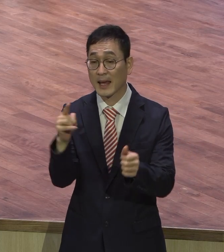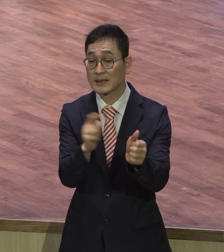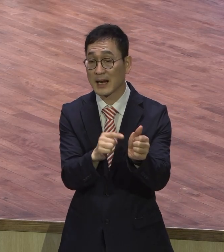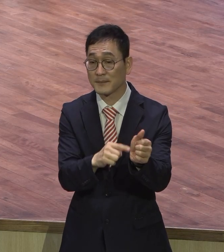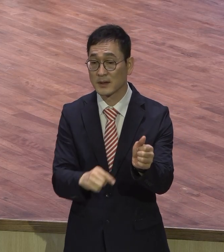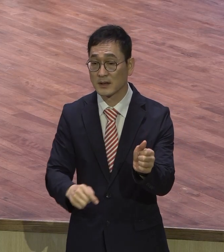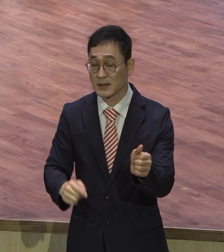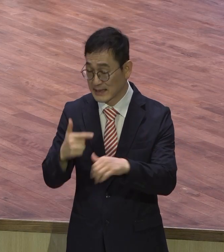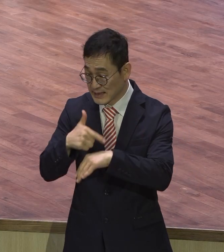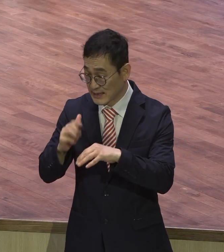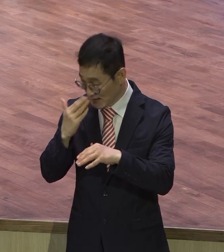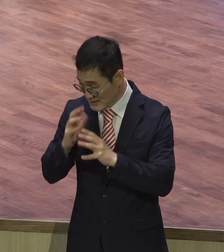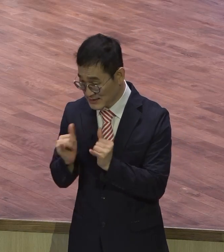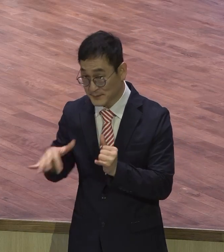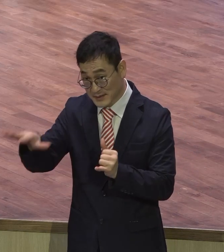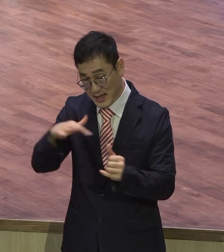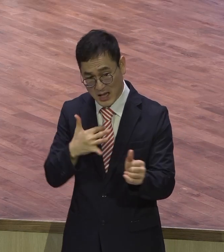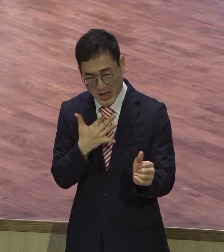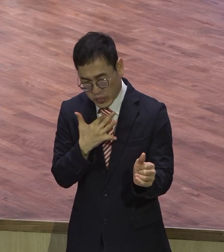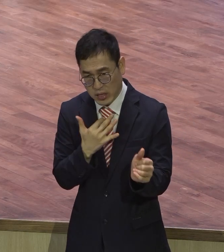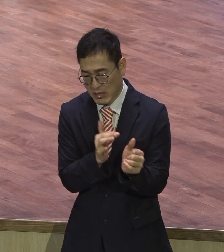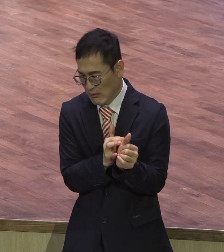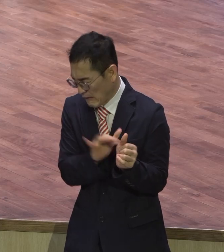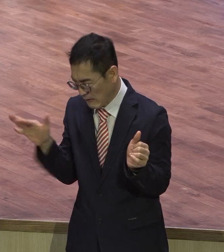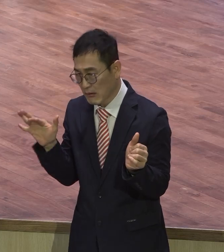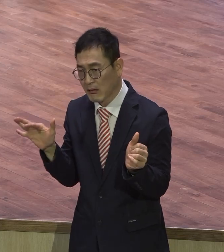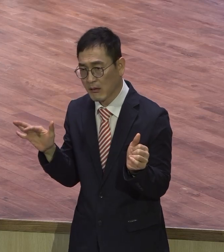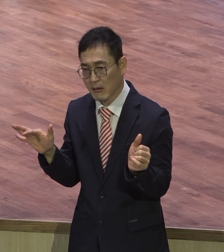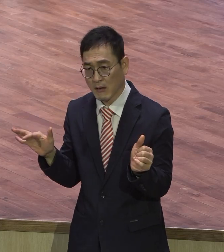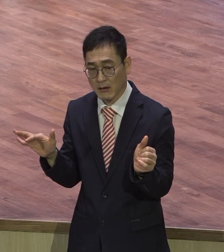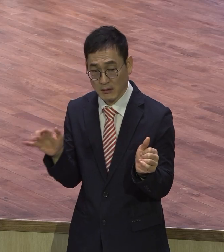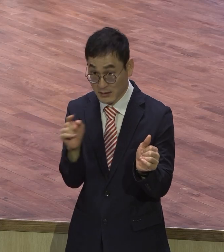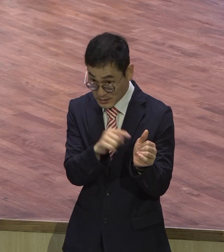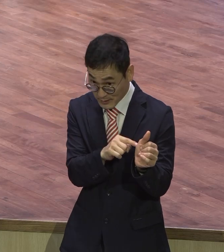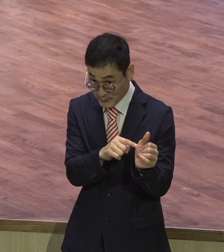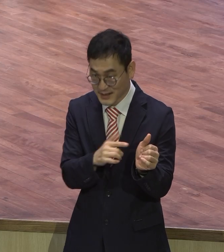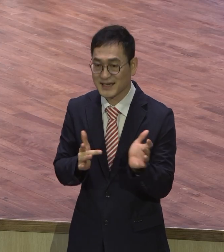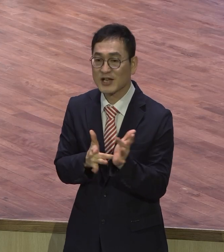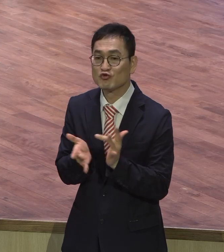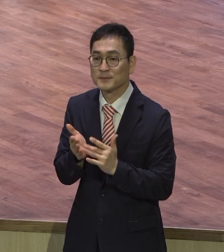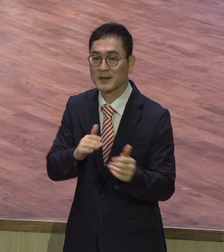싫어하고 미워하고 도둑으로 인정하는 마태를 제자로 부르셨어요.